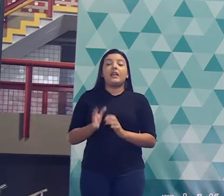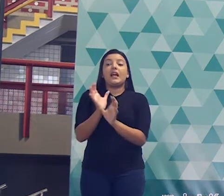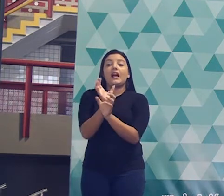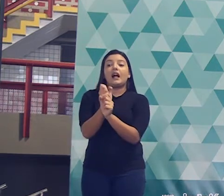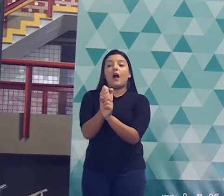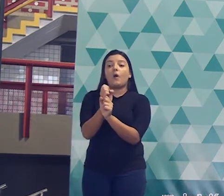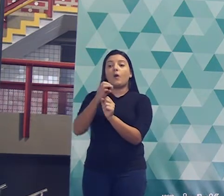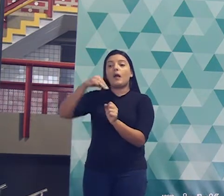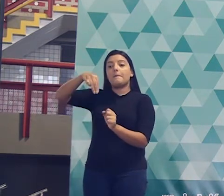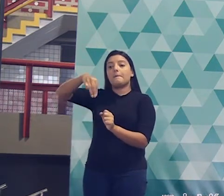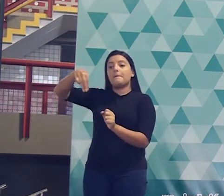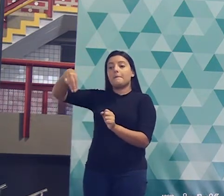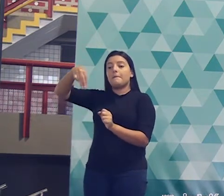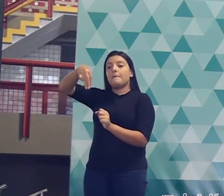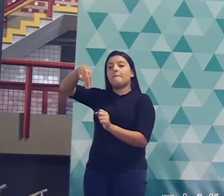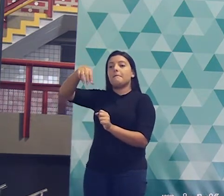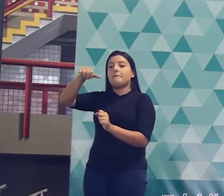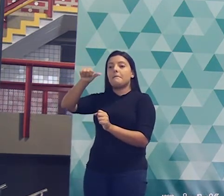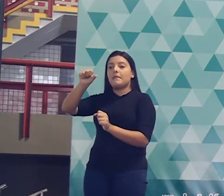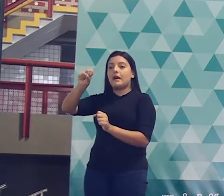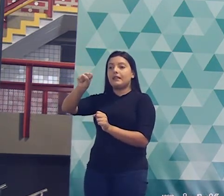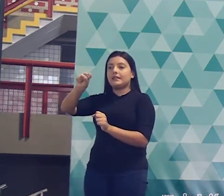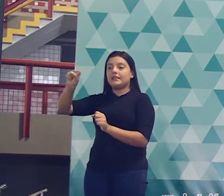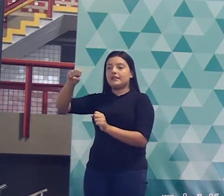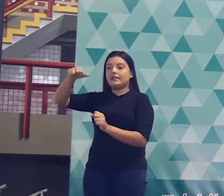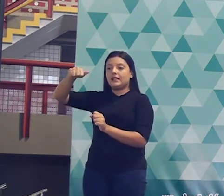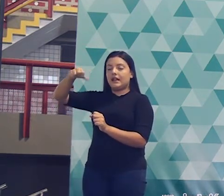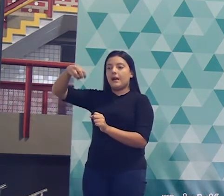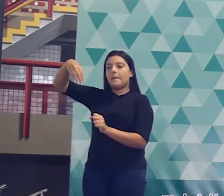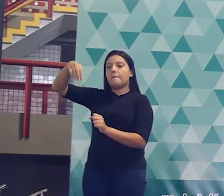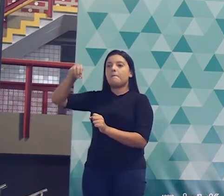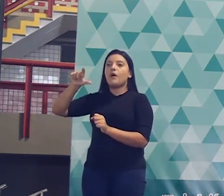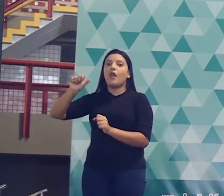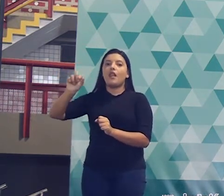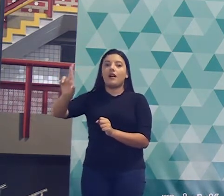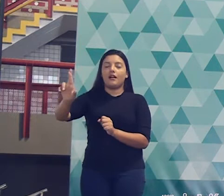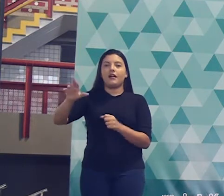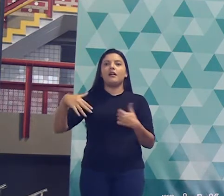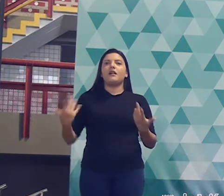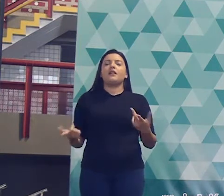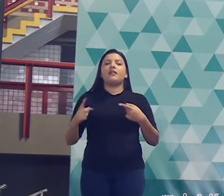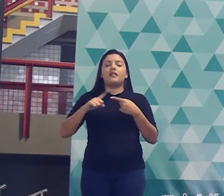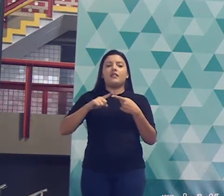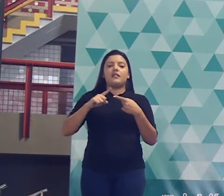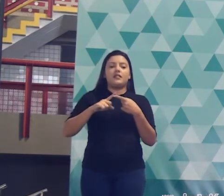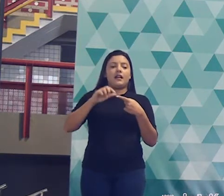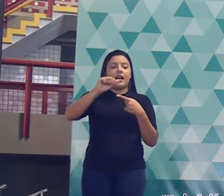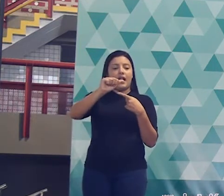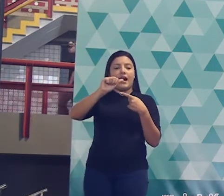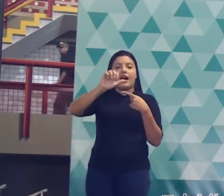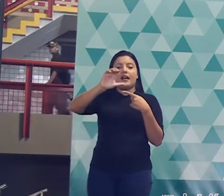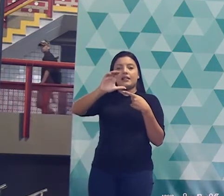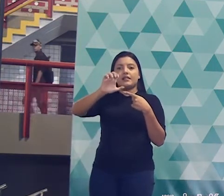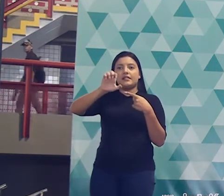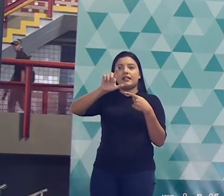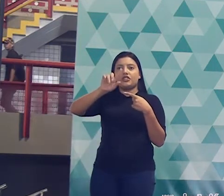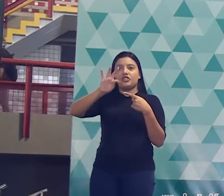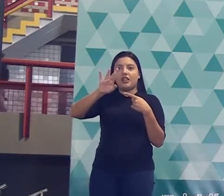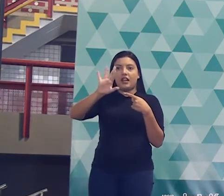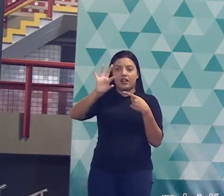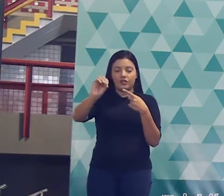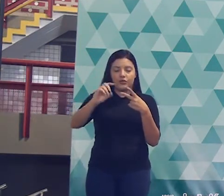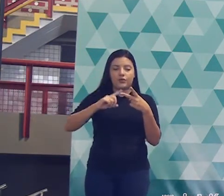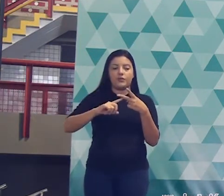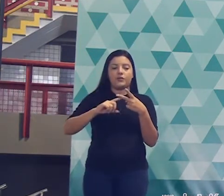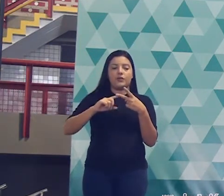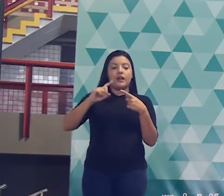calcular a massa molar de cada uma das substâncias. Quais são as substâncias que eu tenho? Acetileno, C2H2.